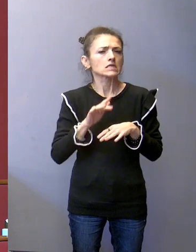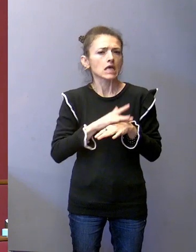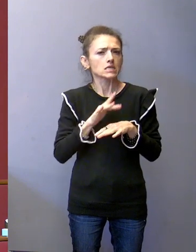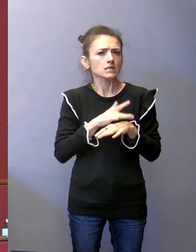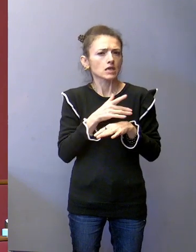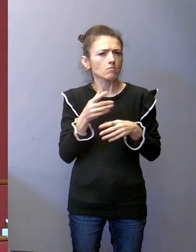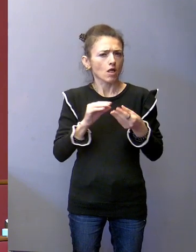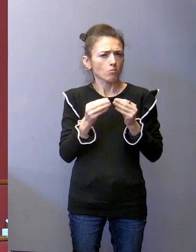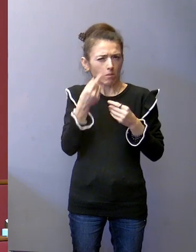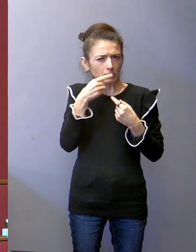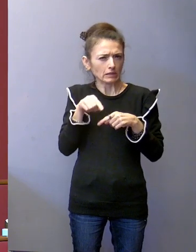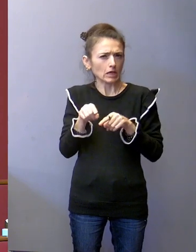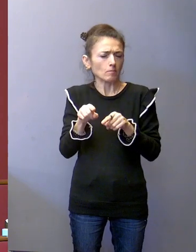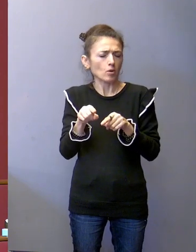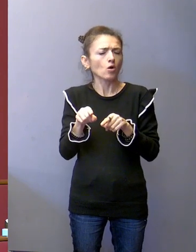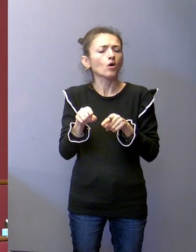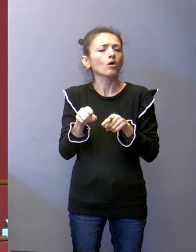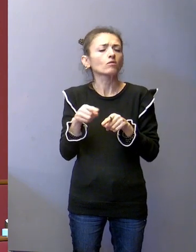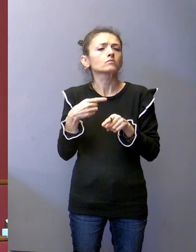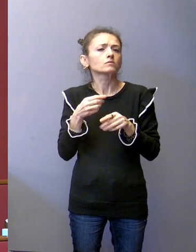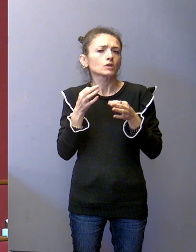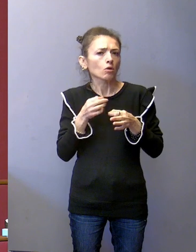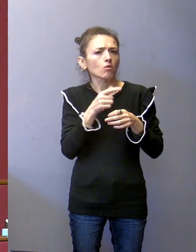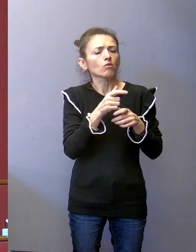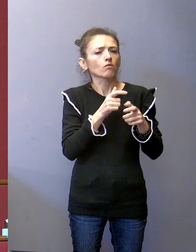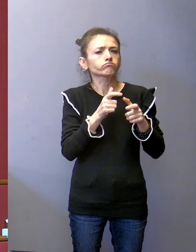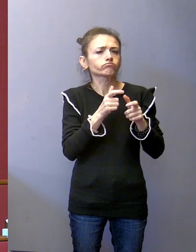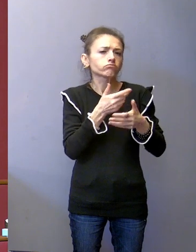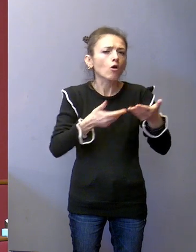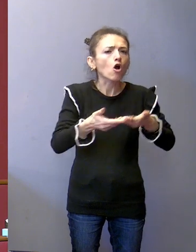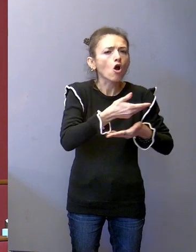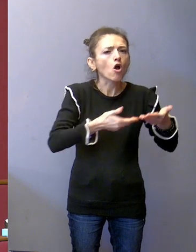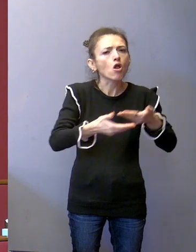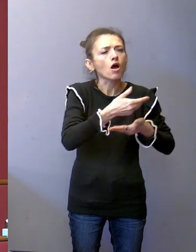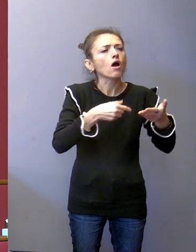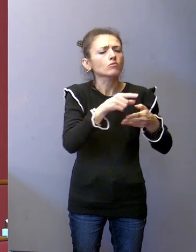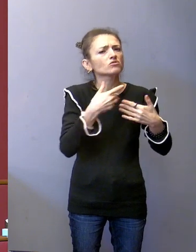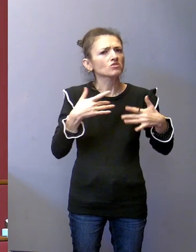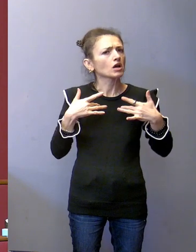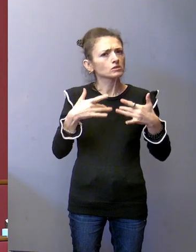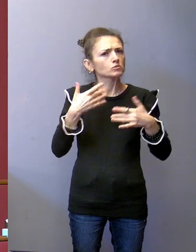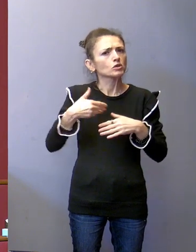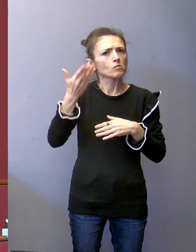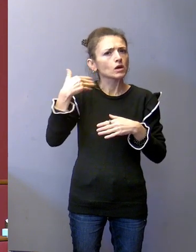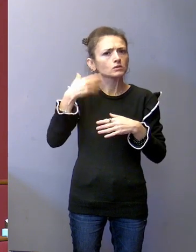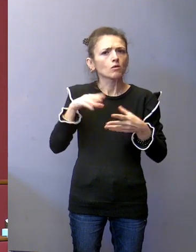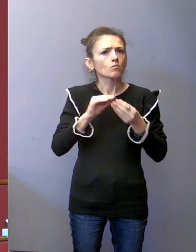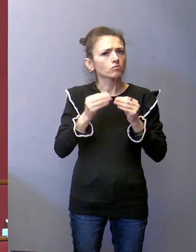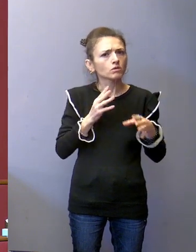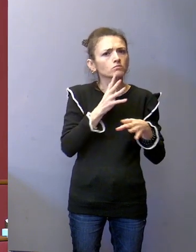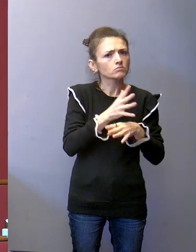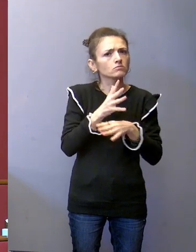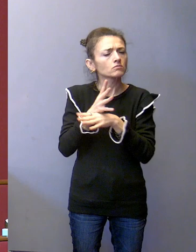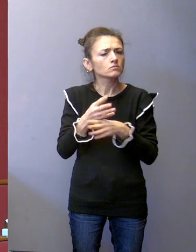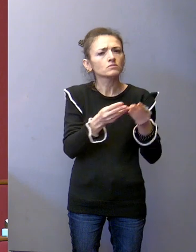problemi cercheremo con lui E sono certo E avendo egli dato la disponibilità a risolvere tantissimi problemi in questa città anche questa volta